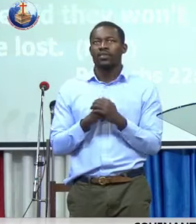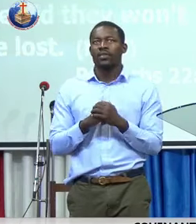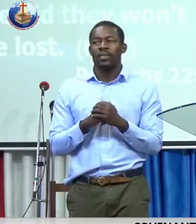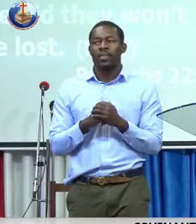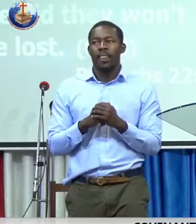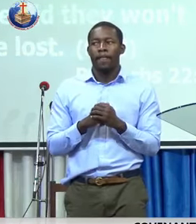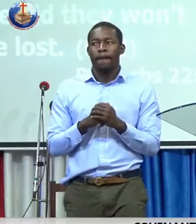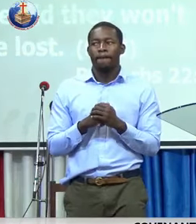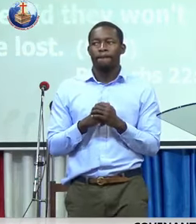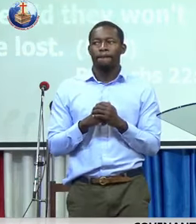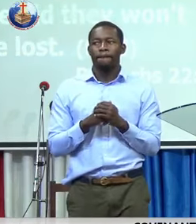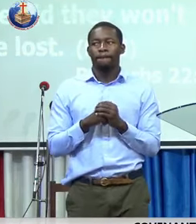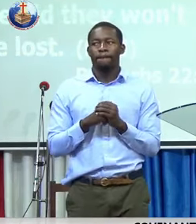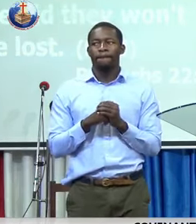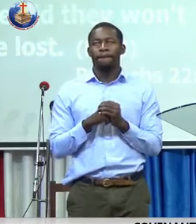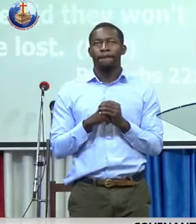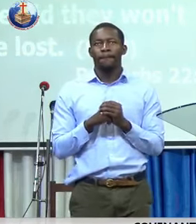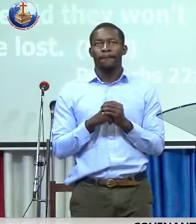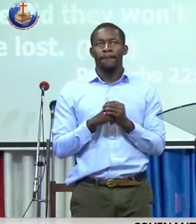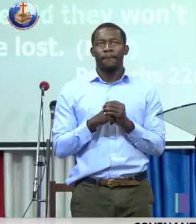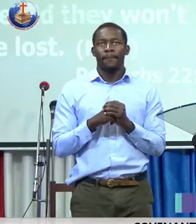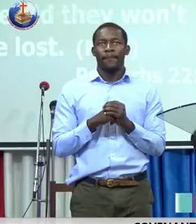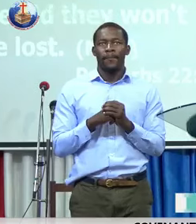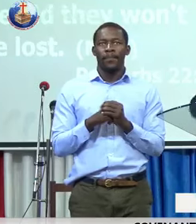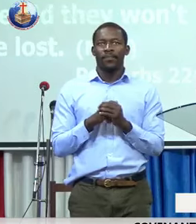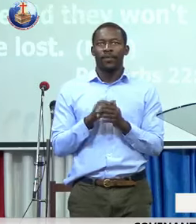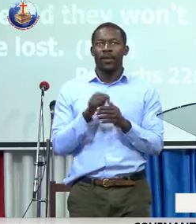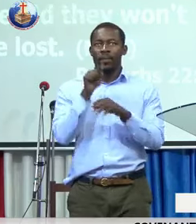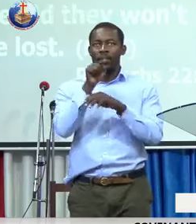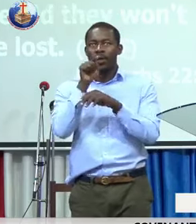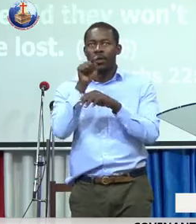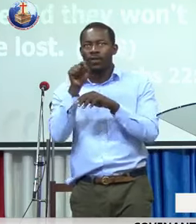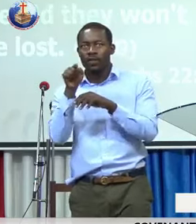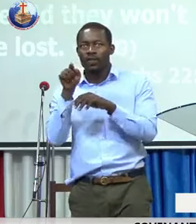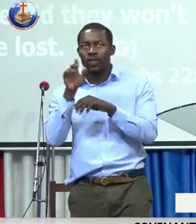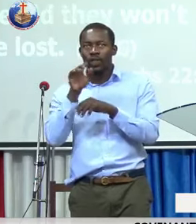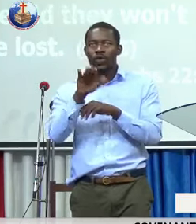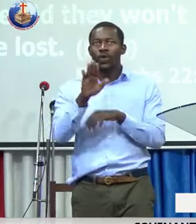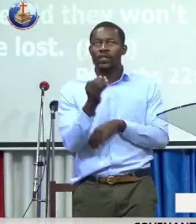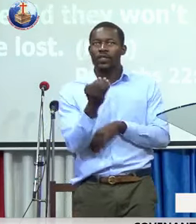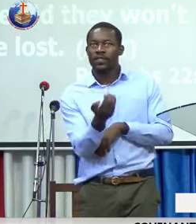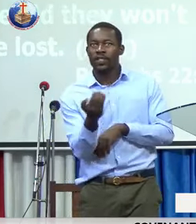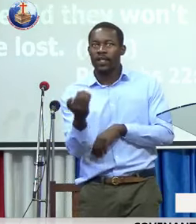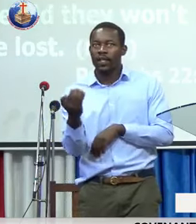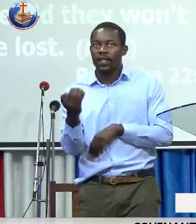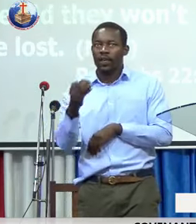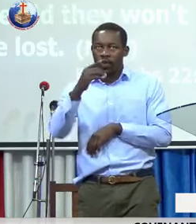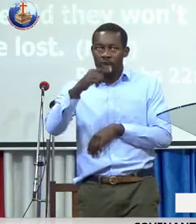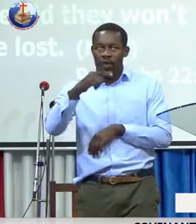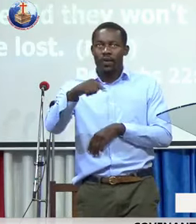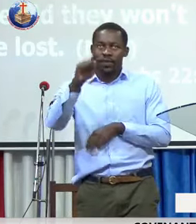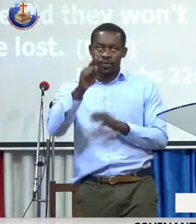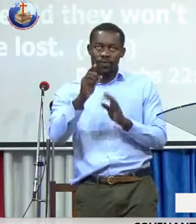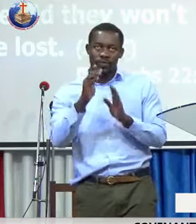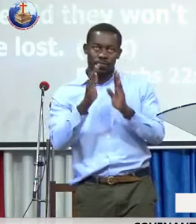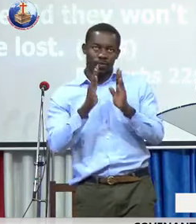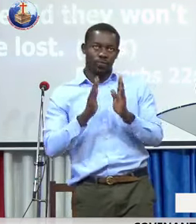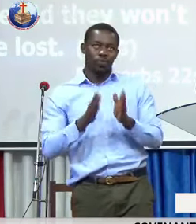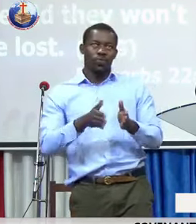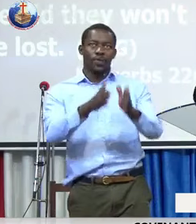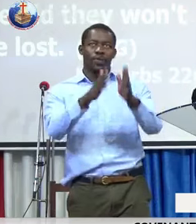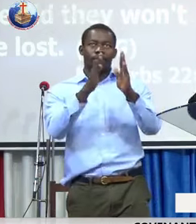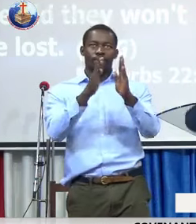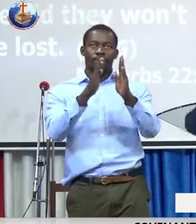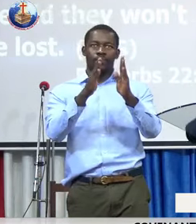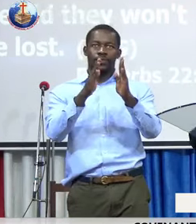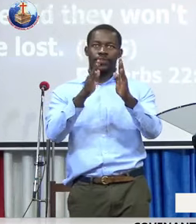Good. Thank you. Asante. The word of the Lord says, point your kids in the right direction. Aha. Neno